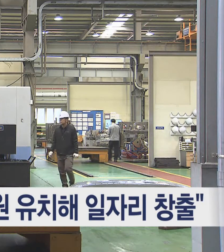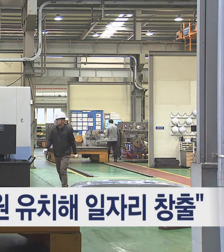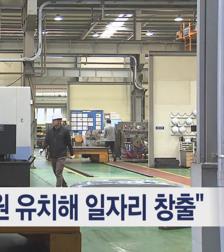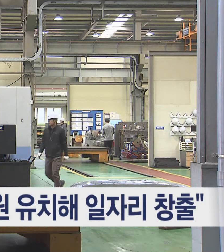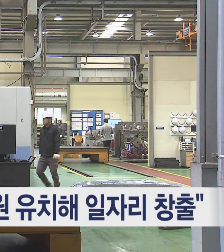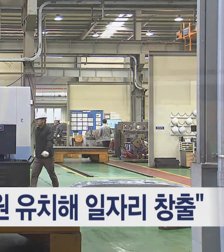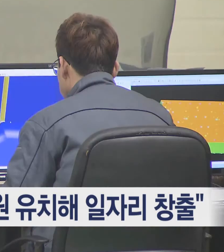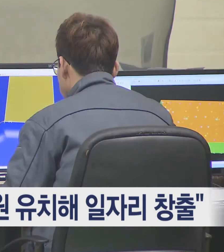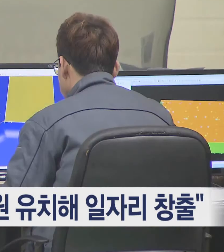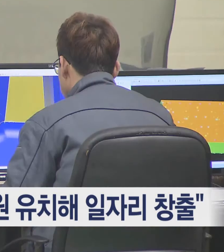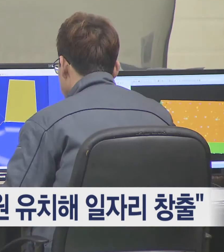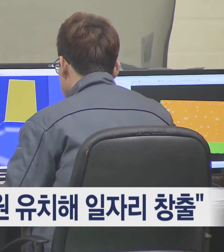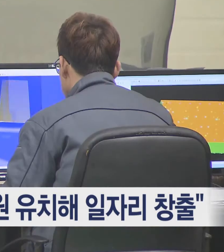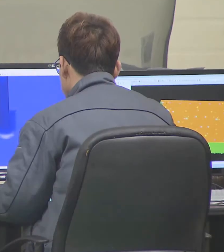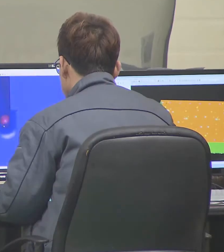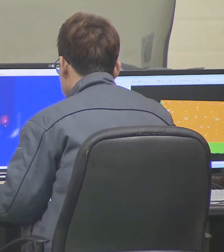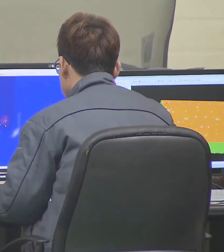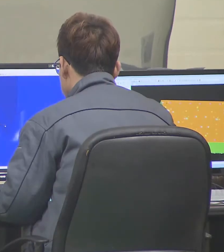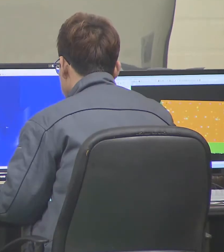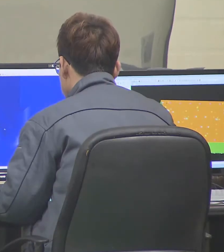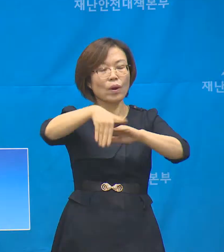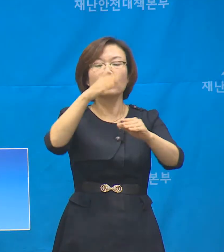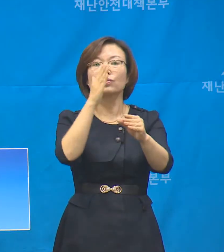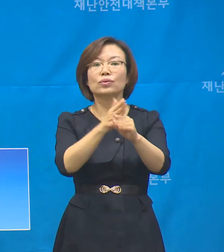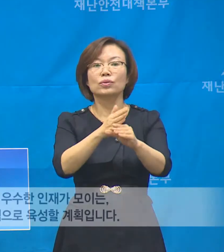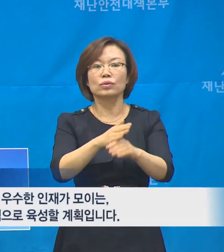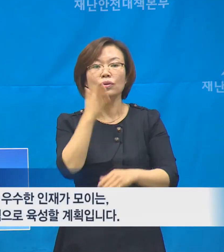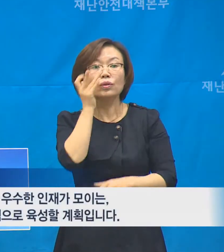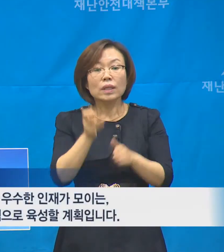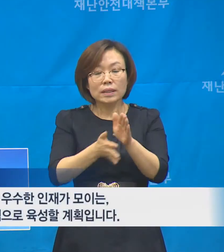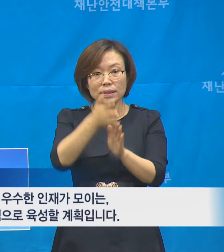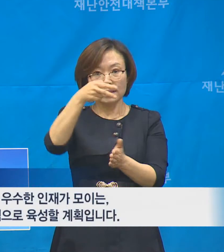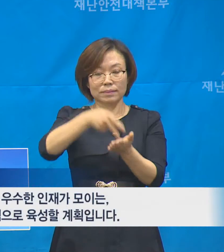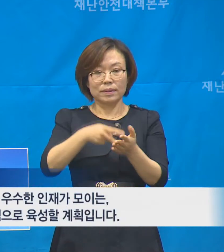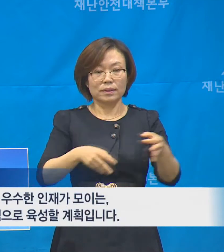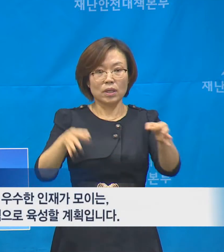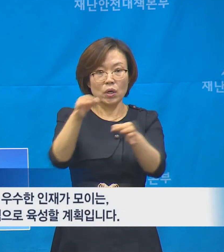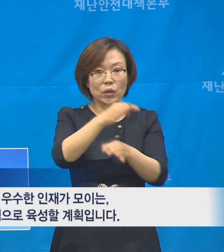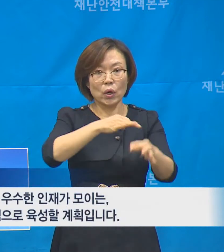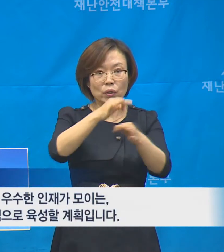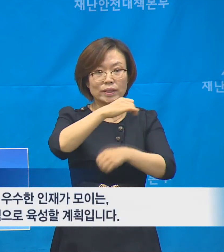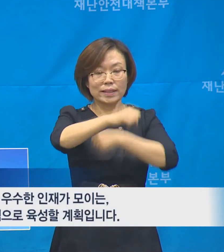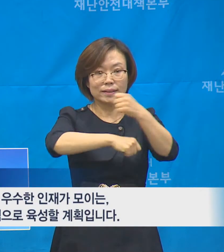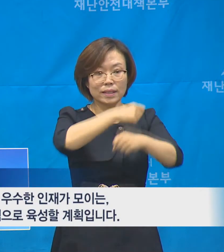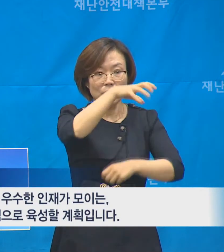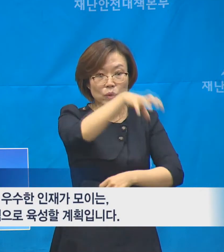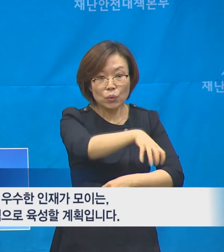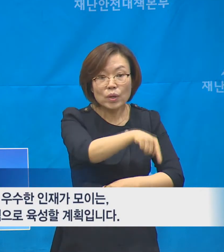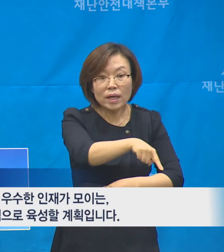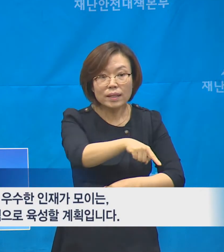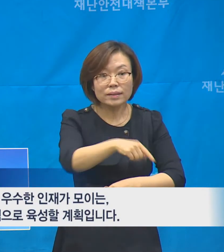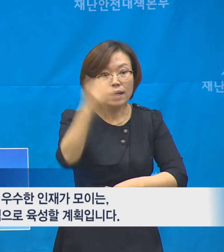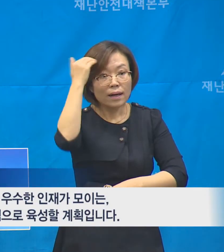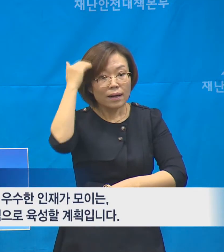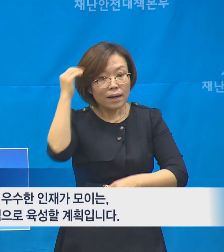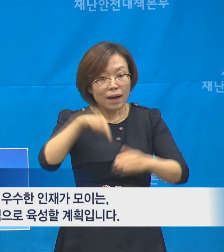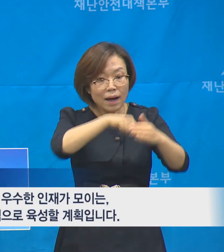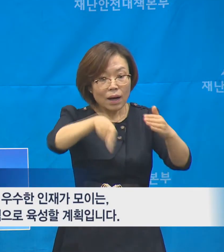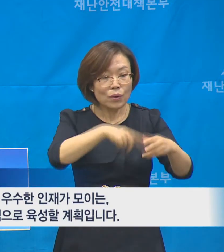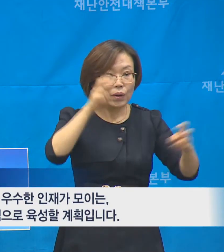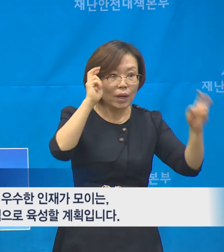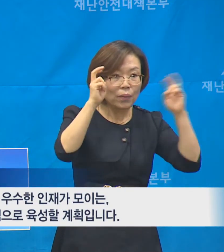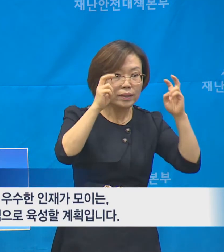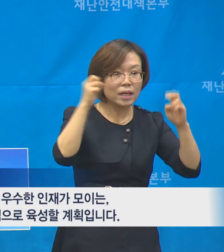일자리를 창출하게 따고 밝혔습니다 우리시는 경제자유구역을 국내외 기업과